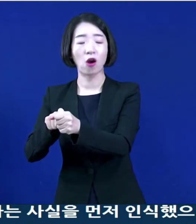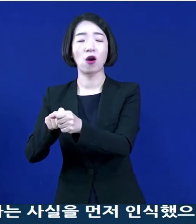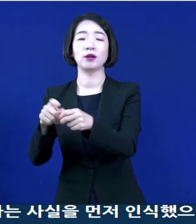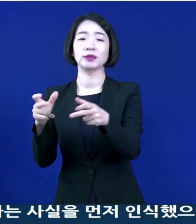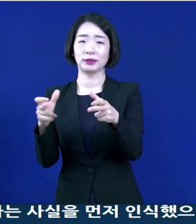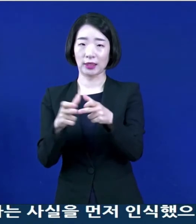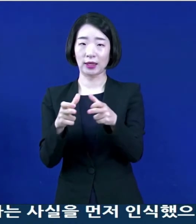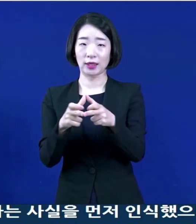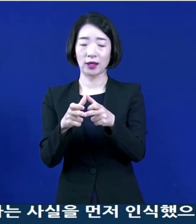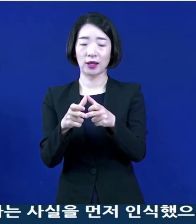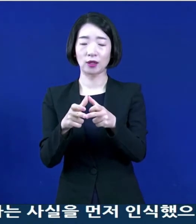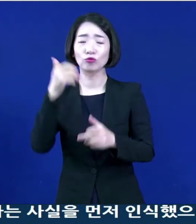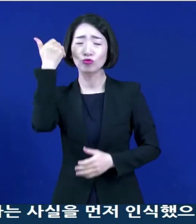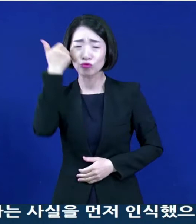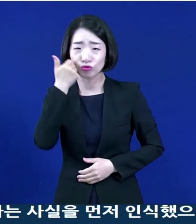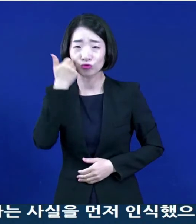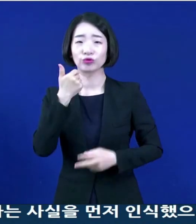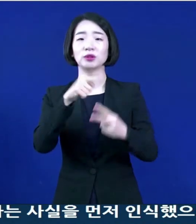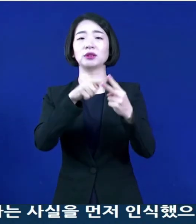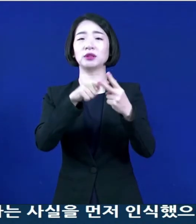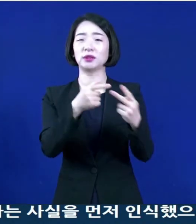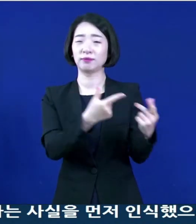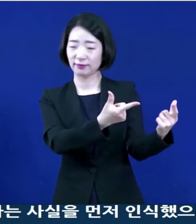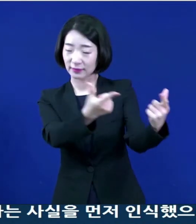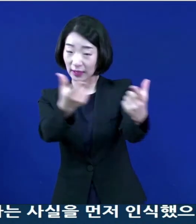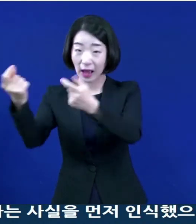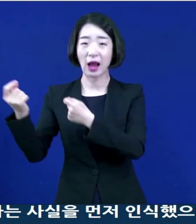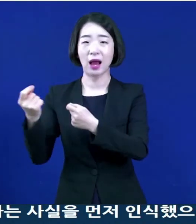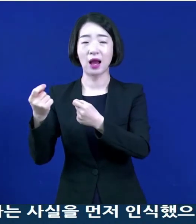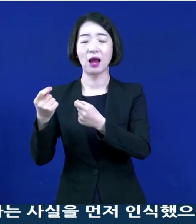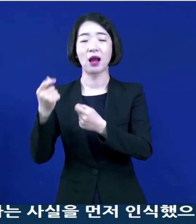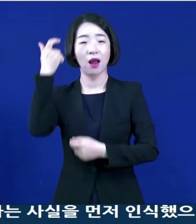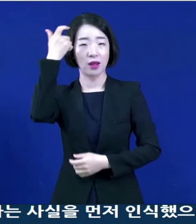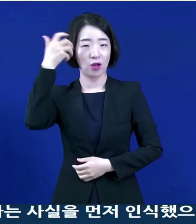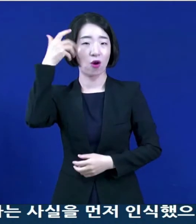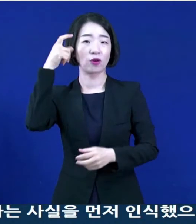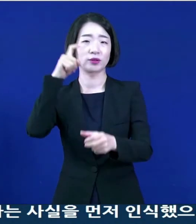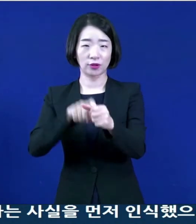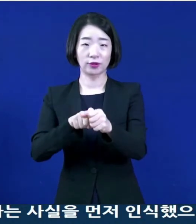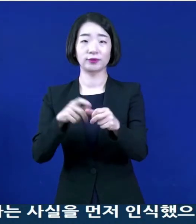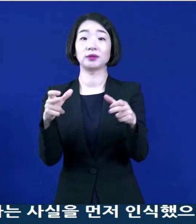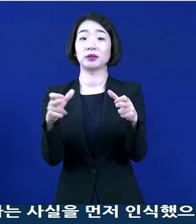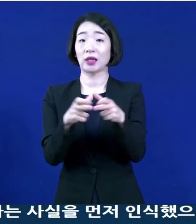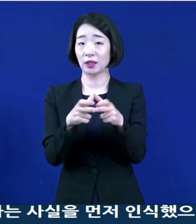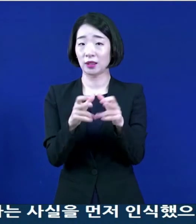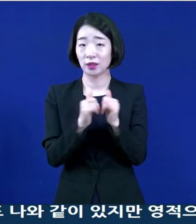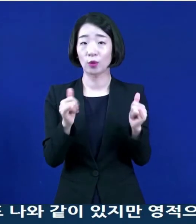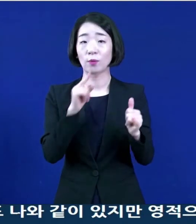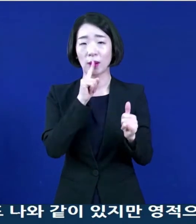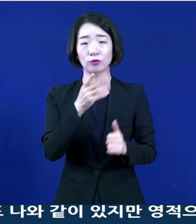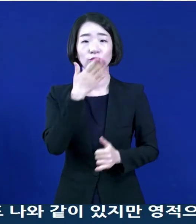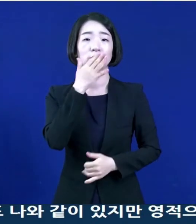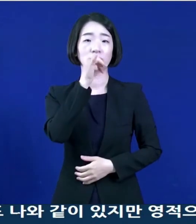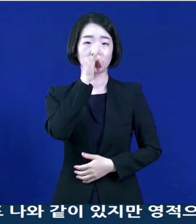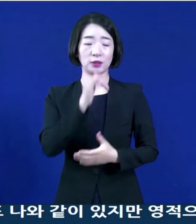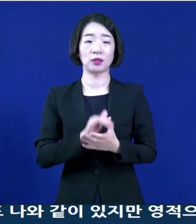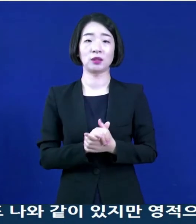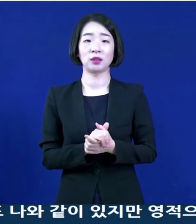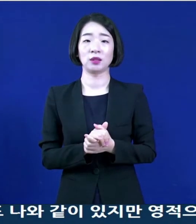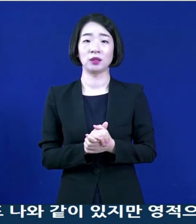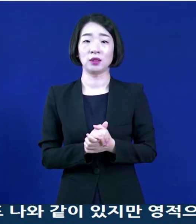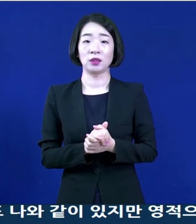영적 장애인이라고 말할 수 있겠습니다. 성경에 보면 여러 가지 장애 중에 가장 많이